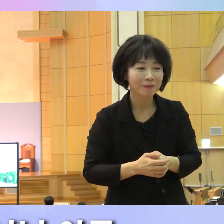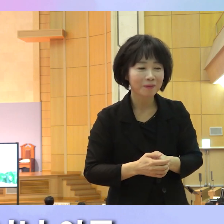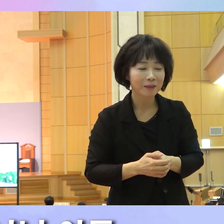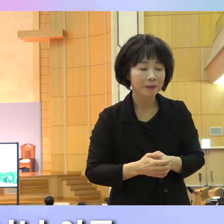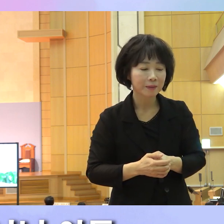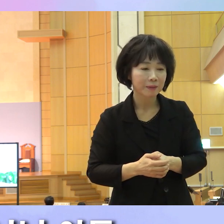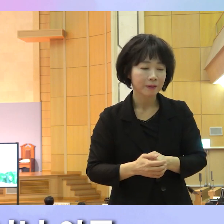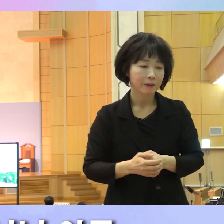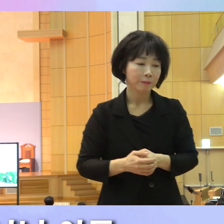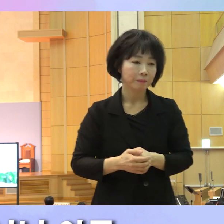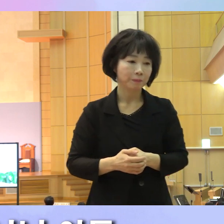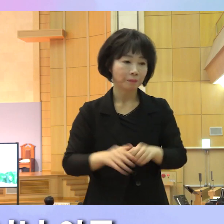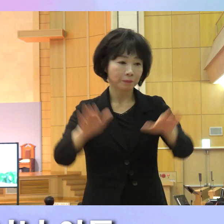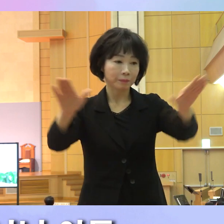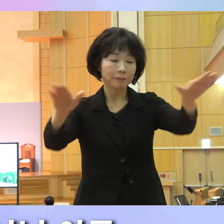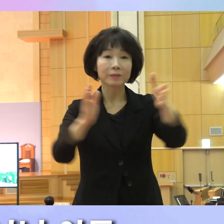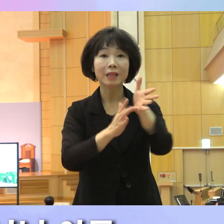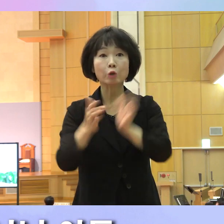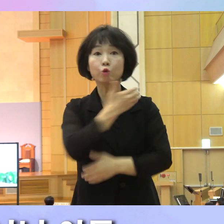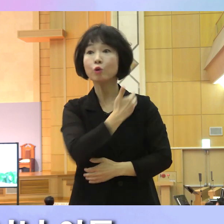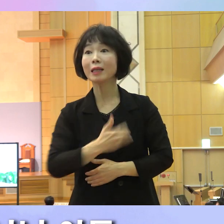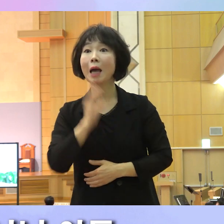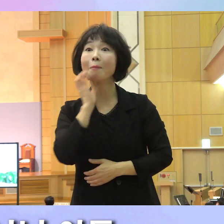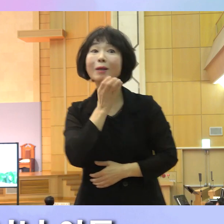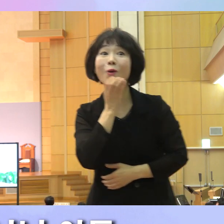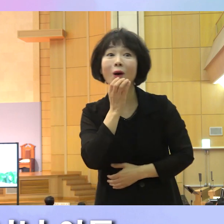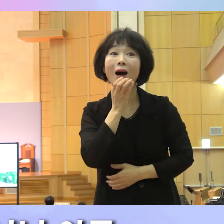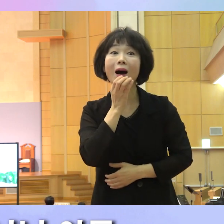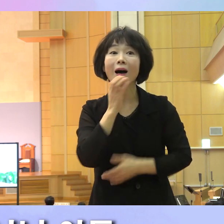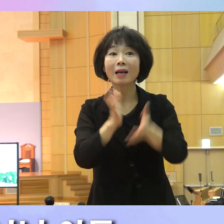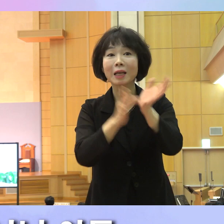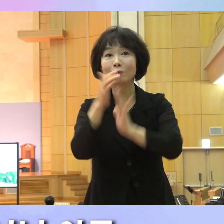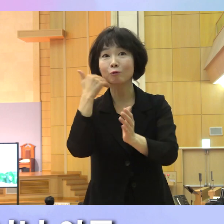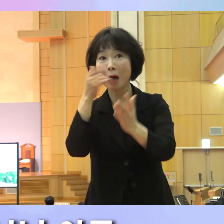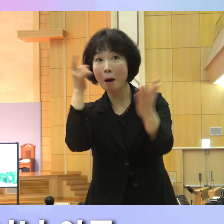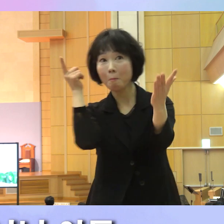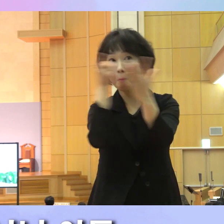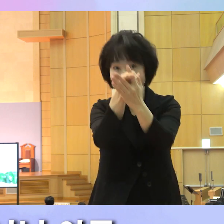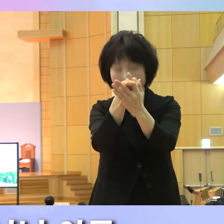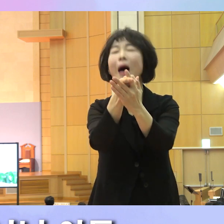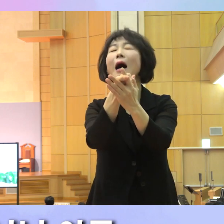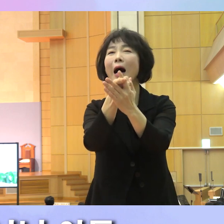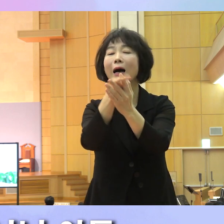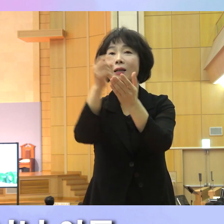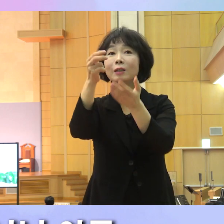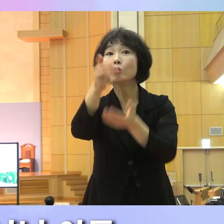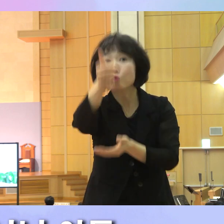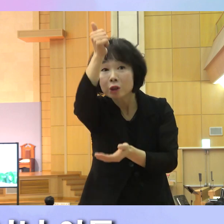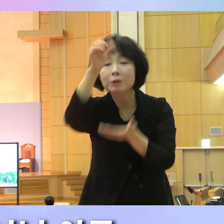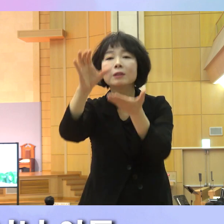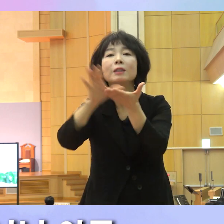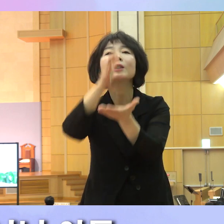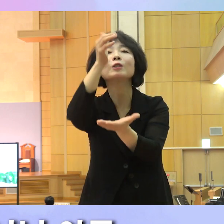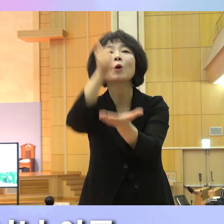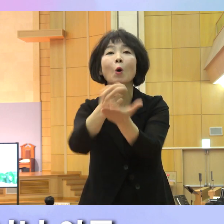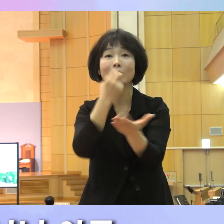어쨌든 시몬 베드로가 주는 그리스도시요 살아계신 하나님의 아들이라고 말하니까 바요나 시몬아 너가